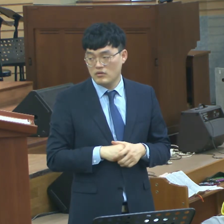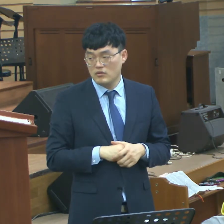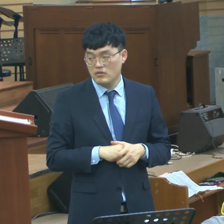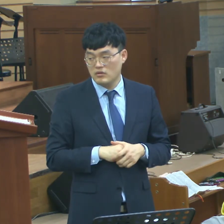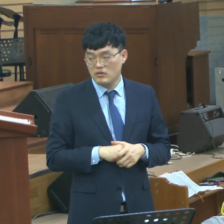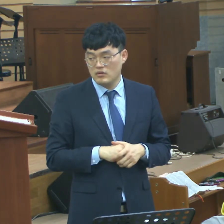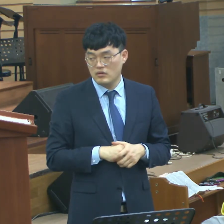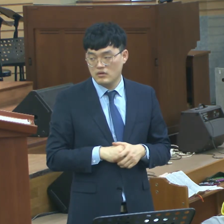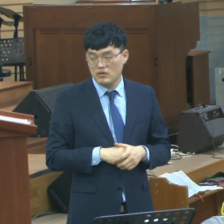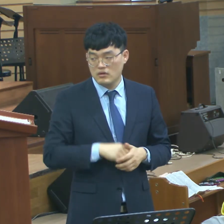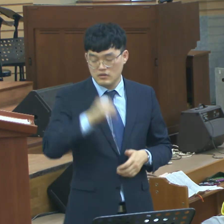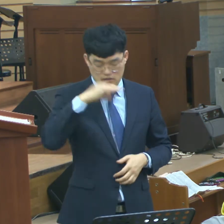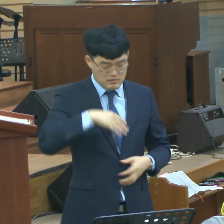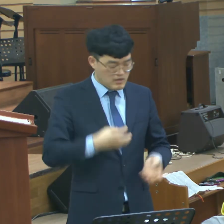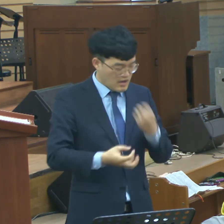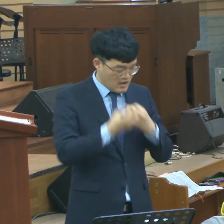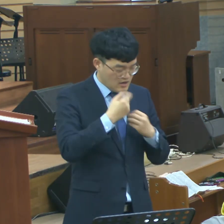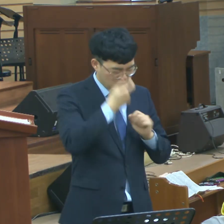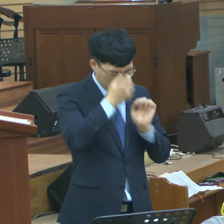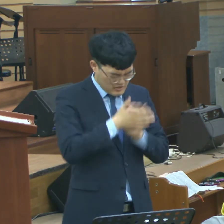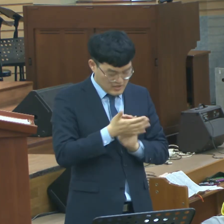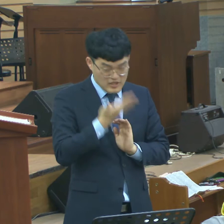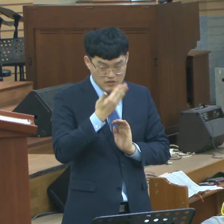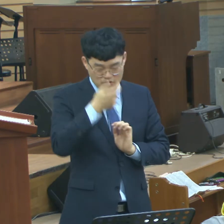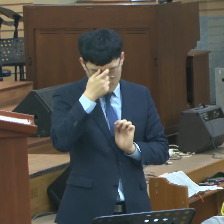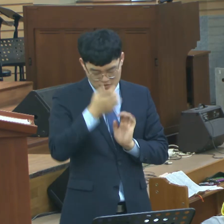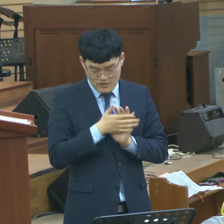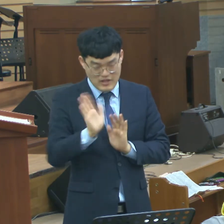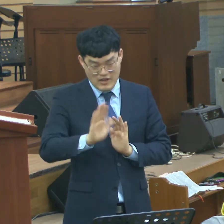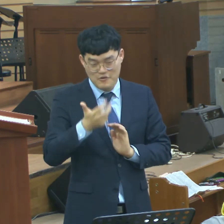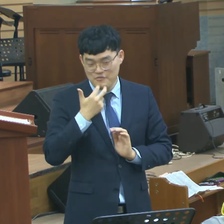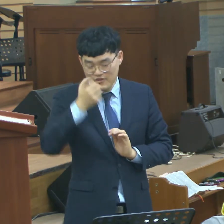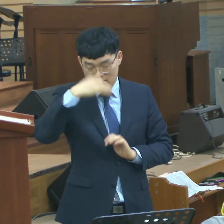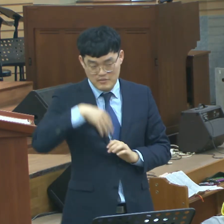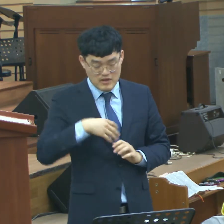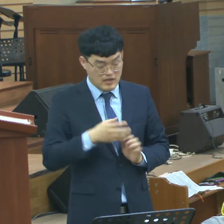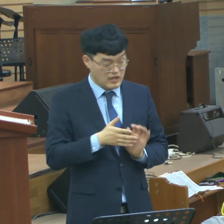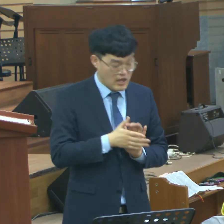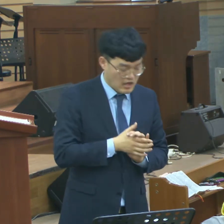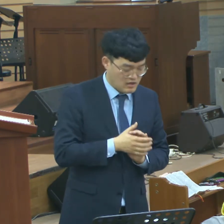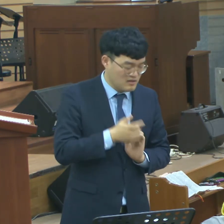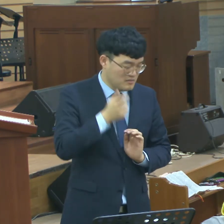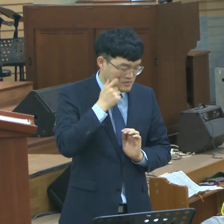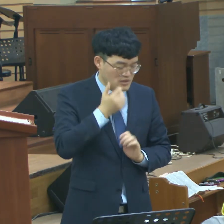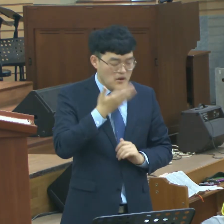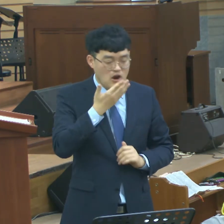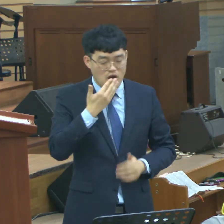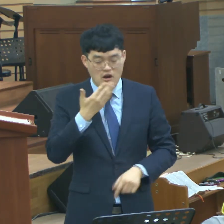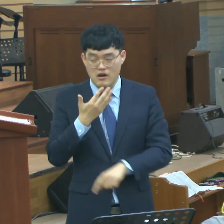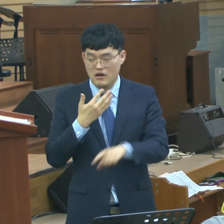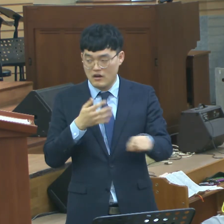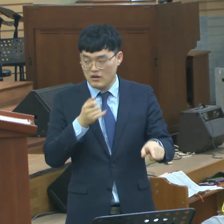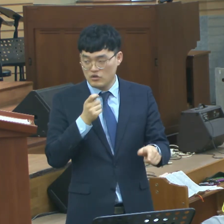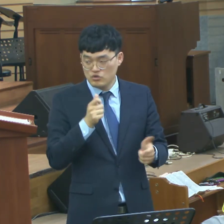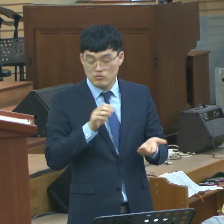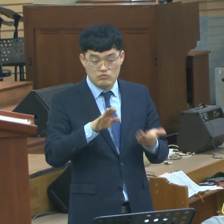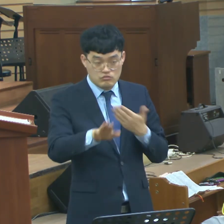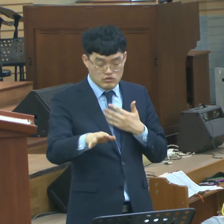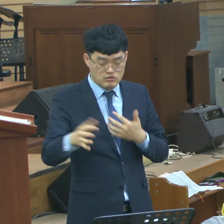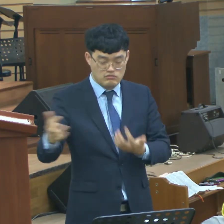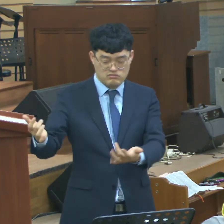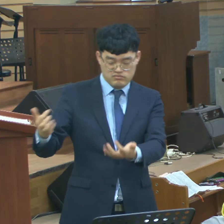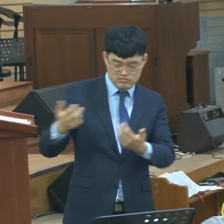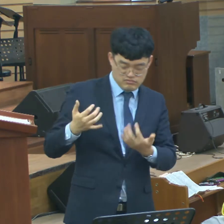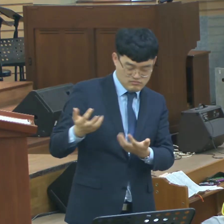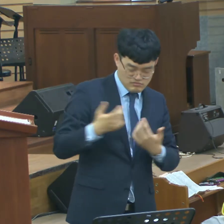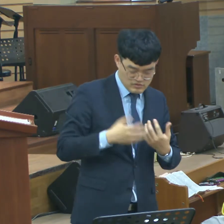부담스러운지 다들 그냥 먼저 얼른 먹어버리더라고요. 그래서 기도를 제가 할 타이밍을 놓치고 조금 있으니까 또 우르르 들어서 한